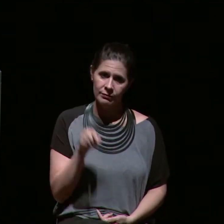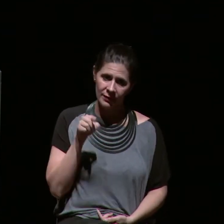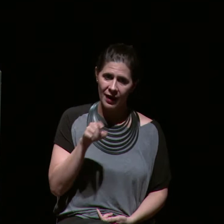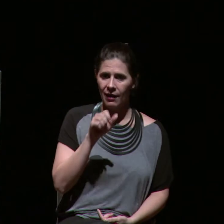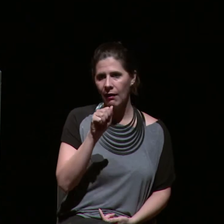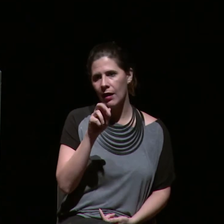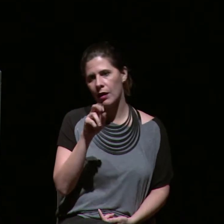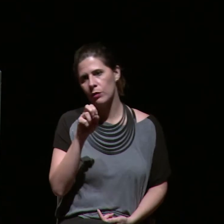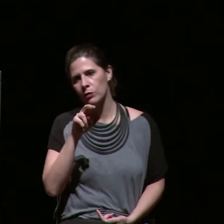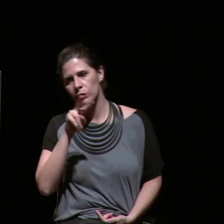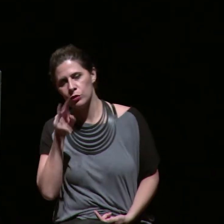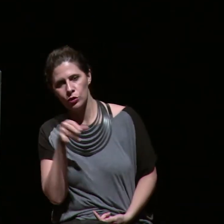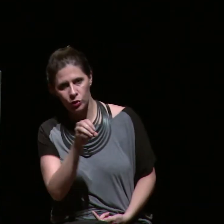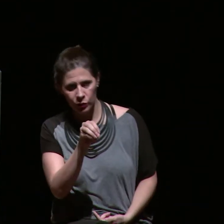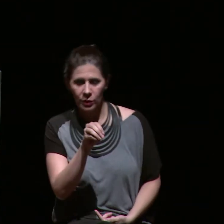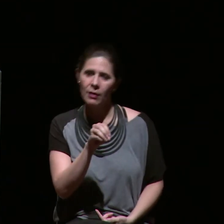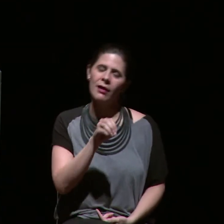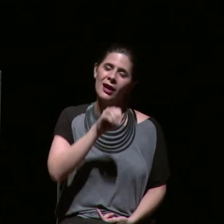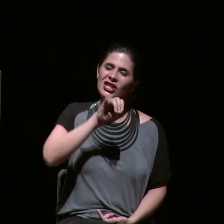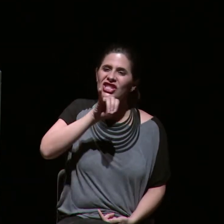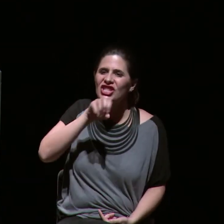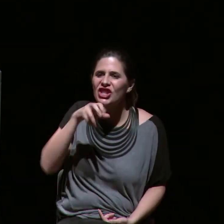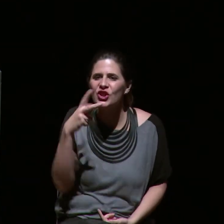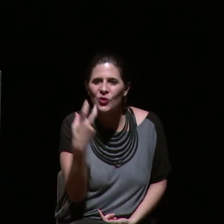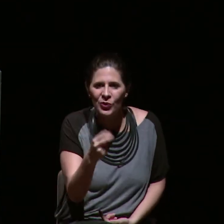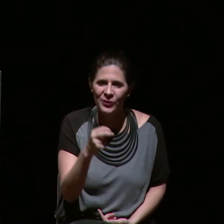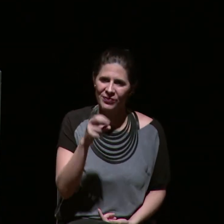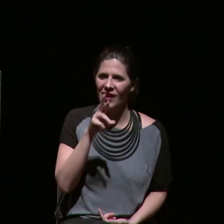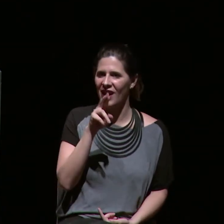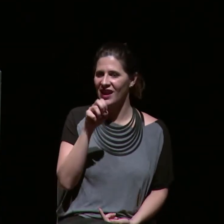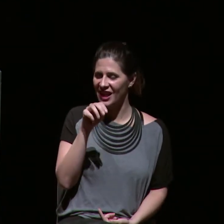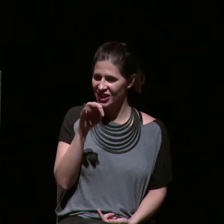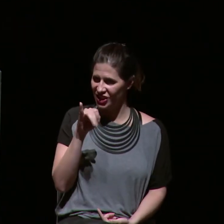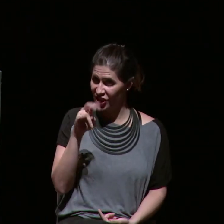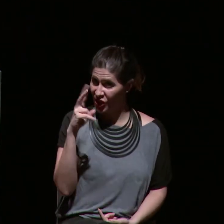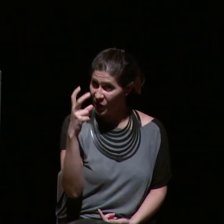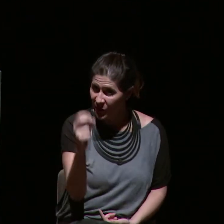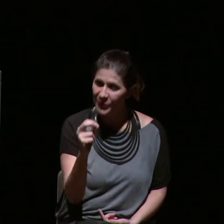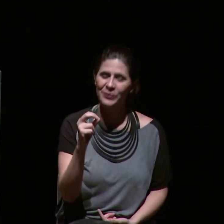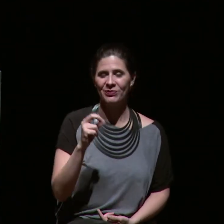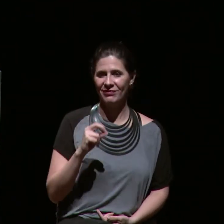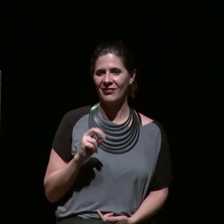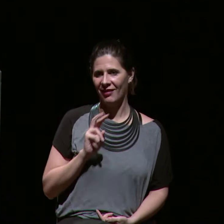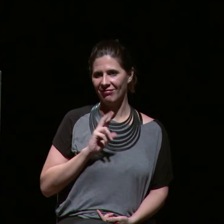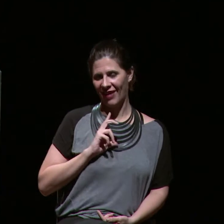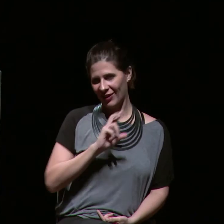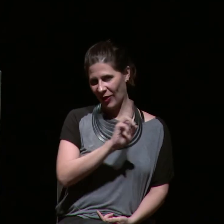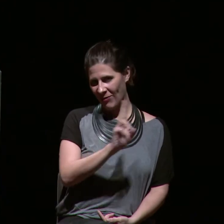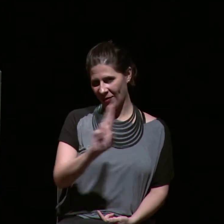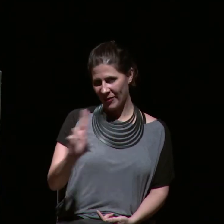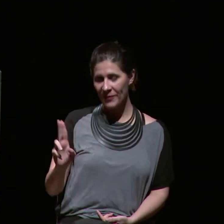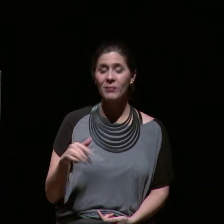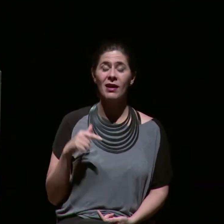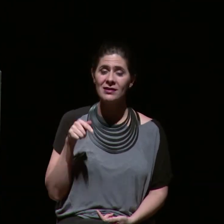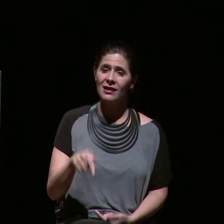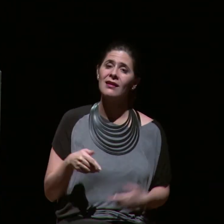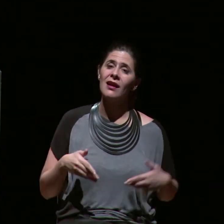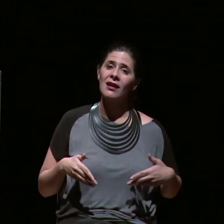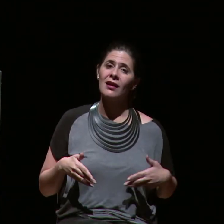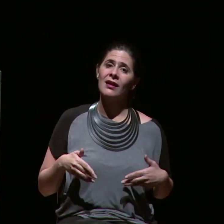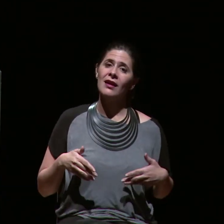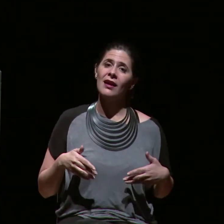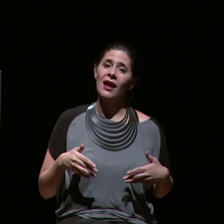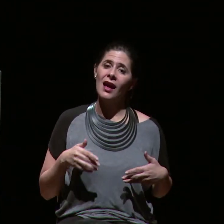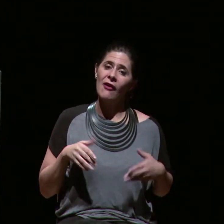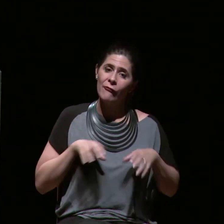Araujinho, Renatinho ou Renatex, como também é conhecido, nasceu em 1973 e graduou-se em filosofia em 2002 na Universidade